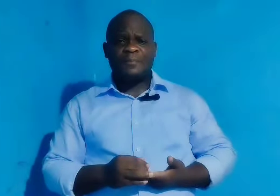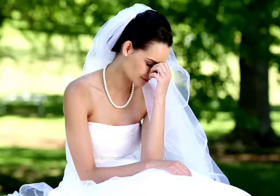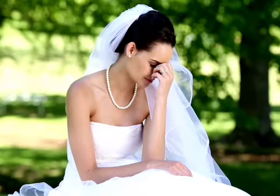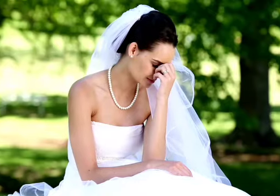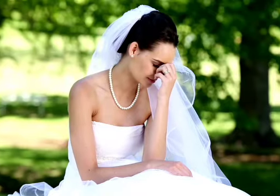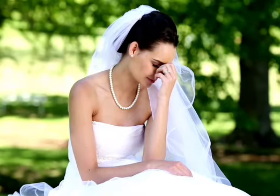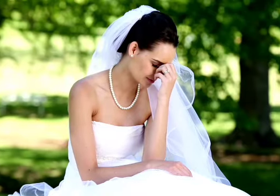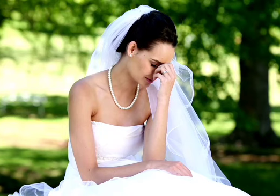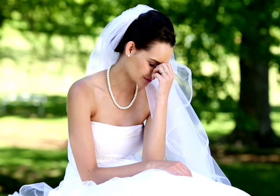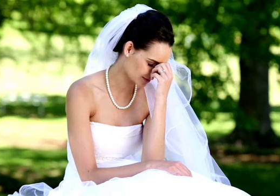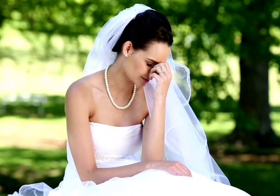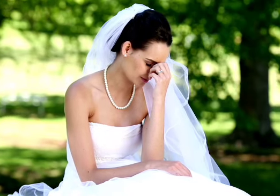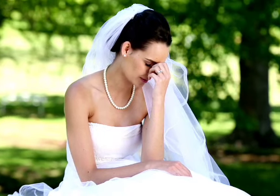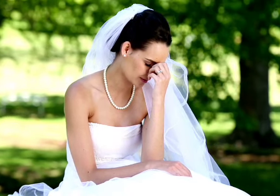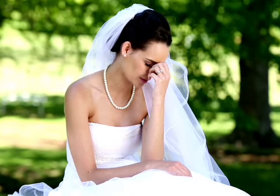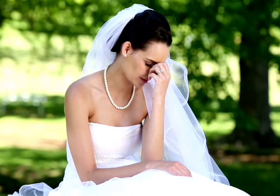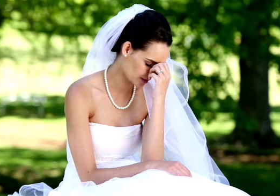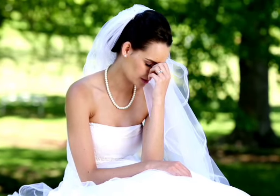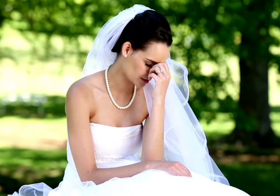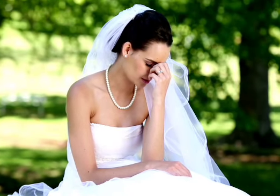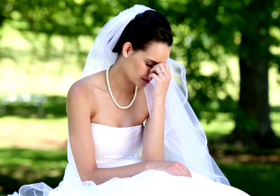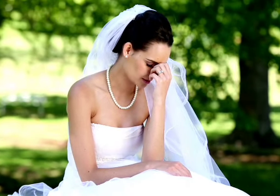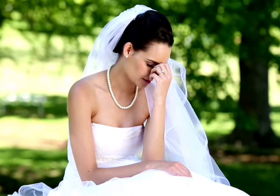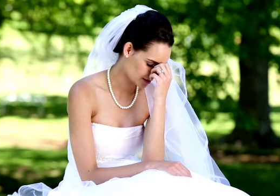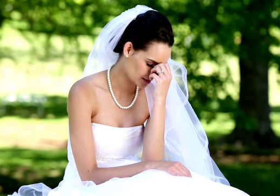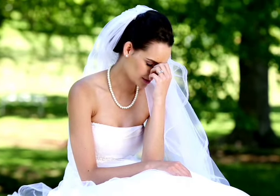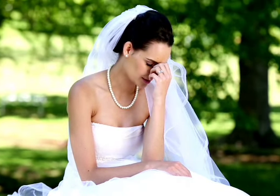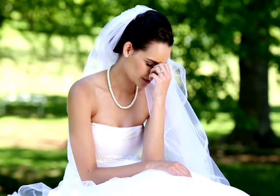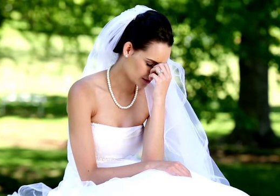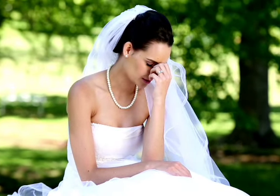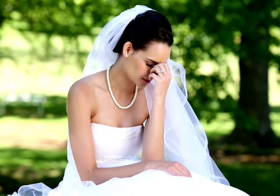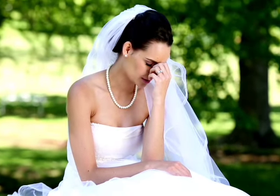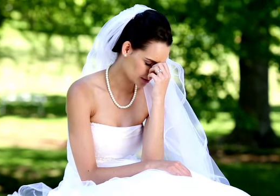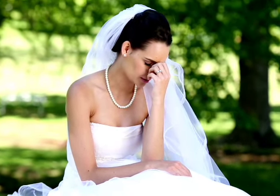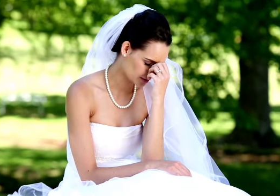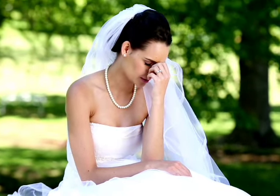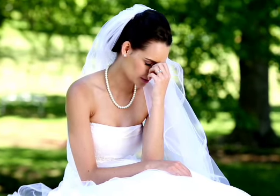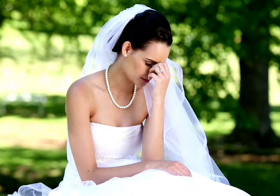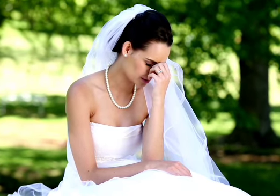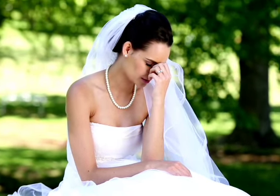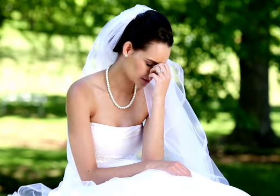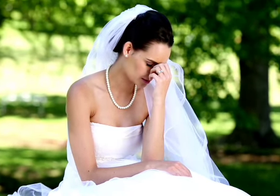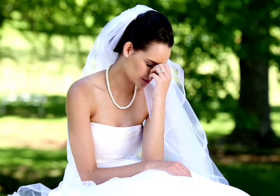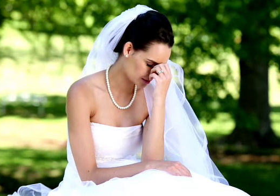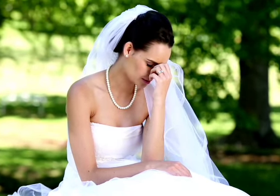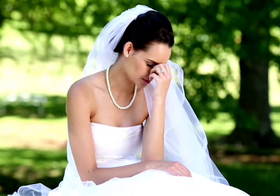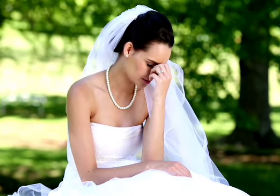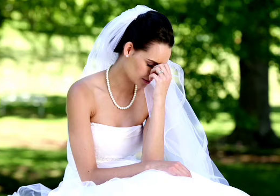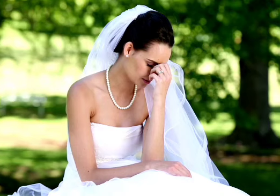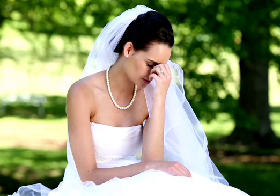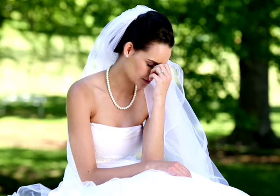Umajaribu biyashara ikakwama Ajira hawoni matokeo yake ni api